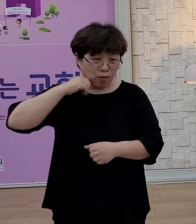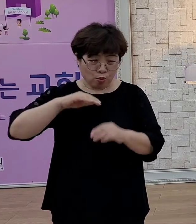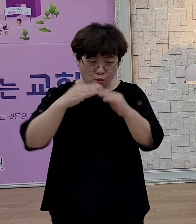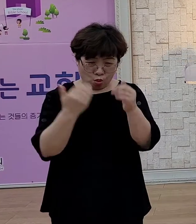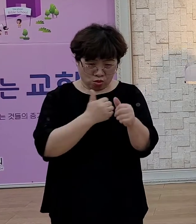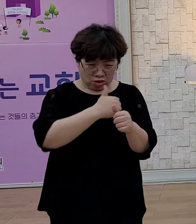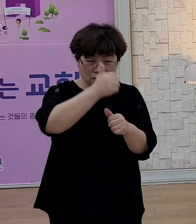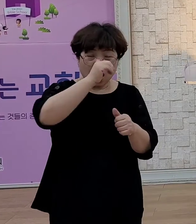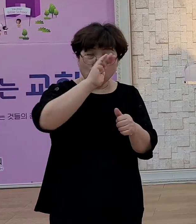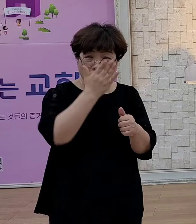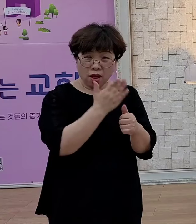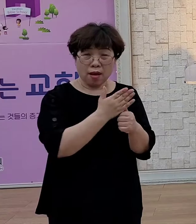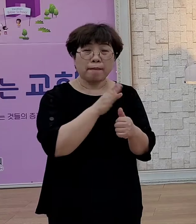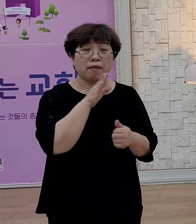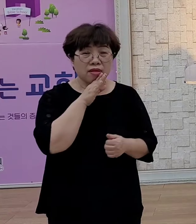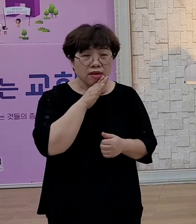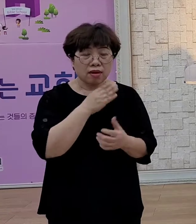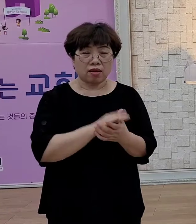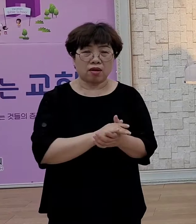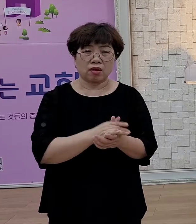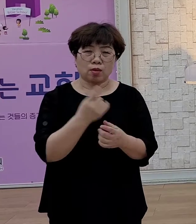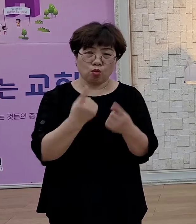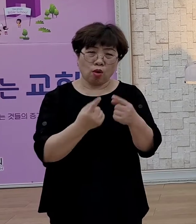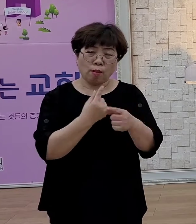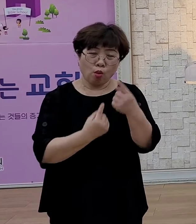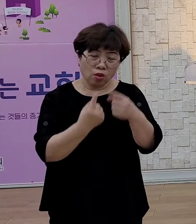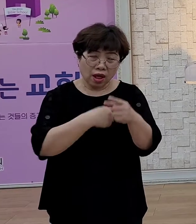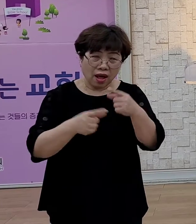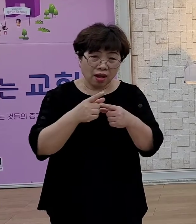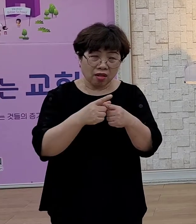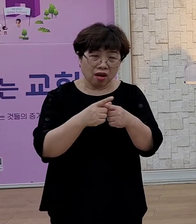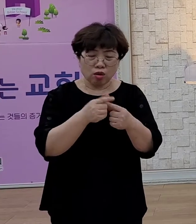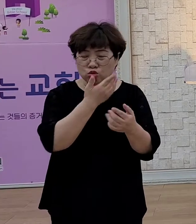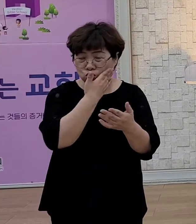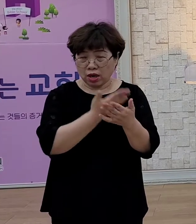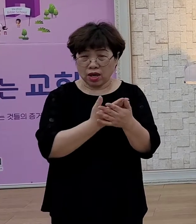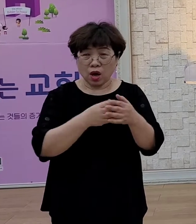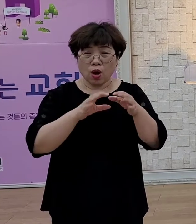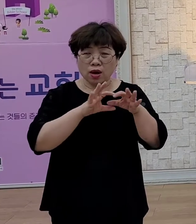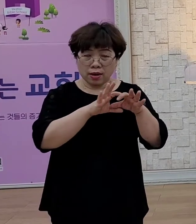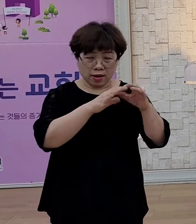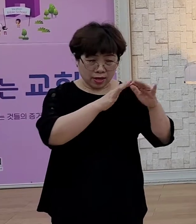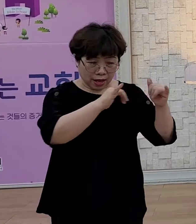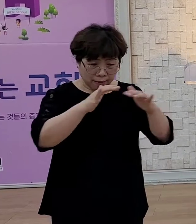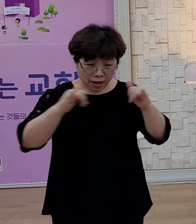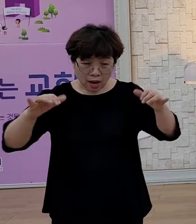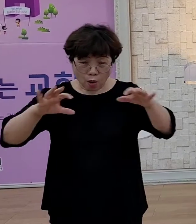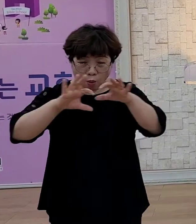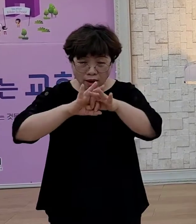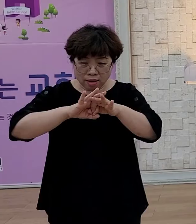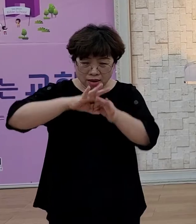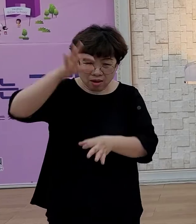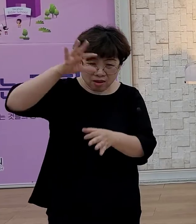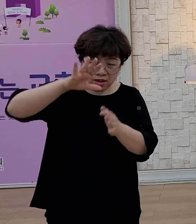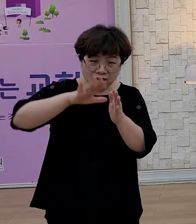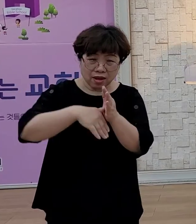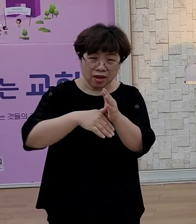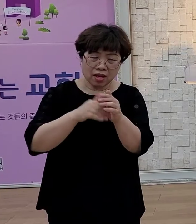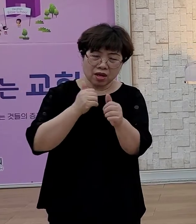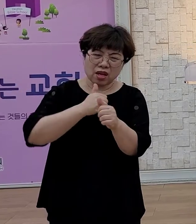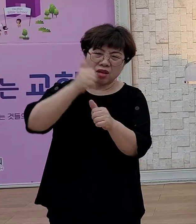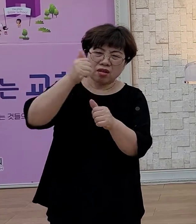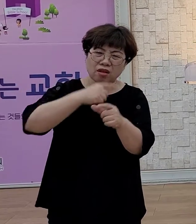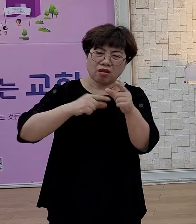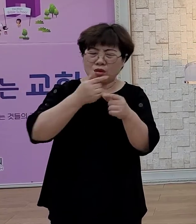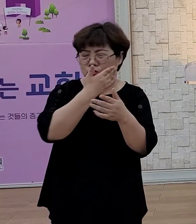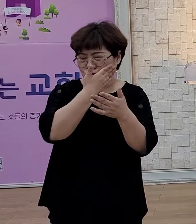이겨내야 한다. 이게 2번. 이 관계에서, 깨어지는 관계에서 이겨내라, 참으라.